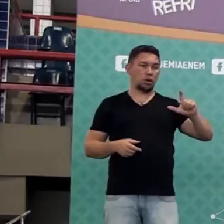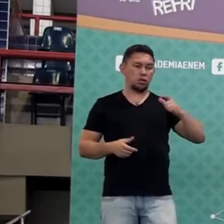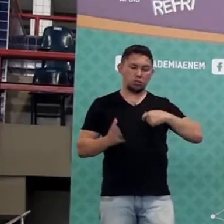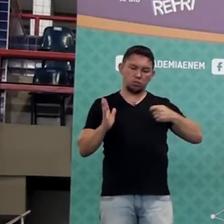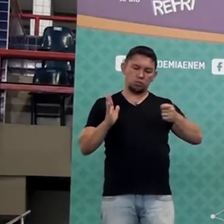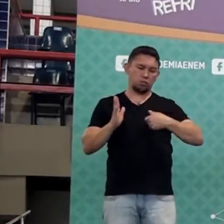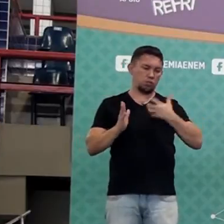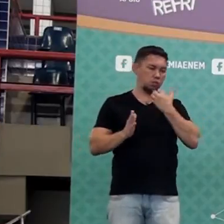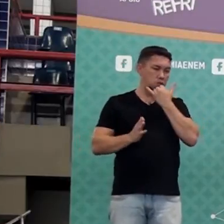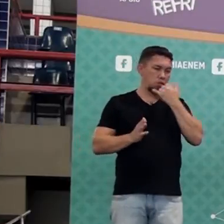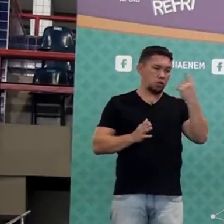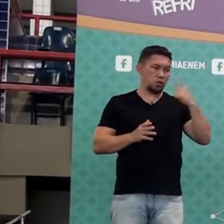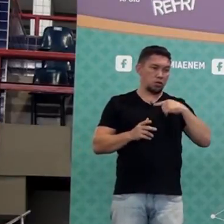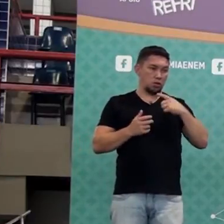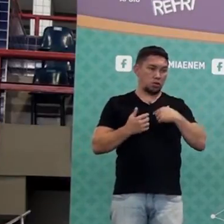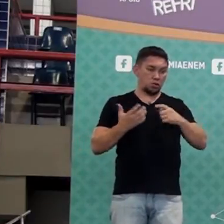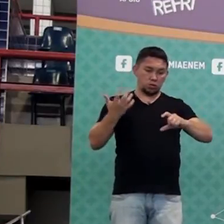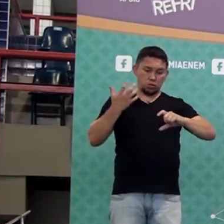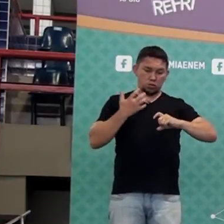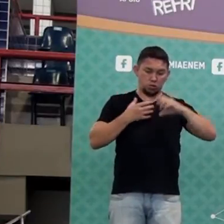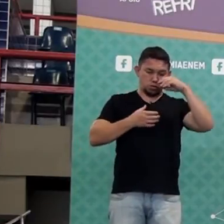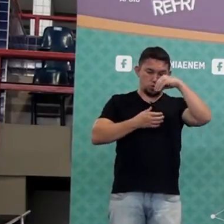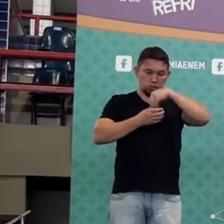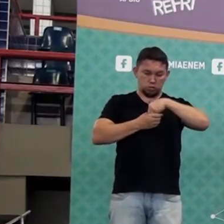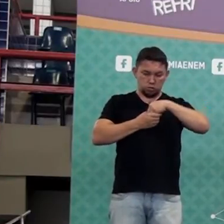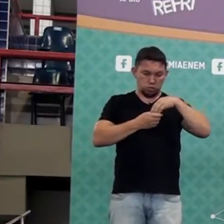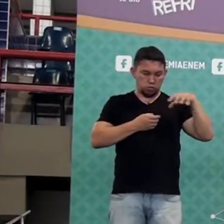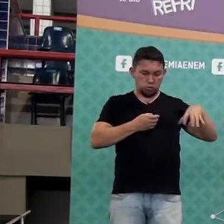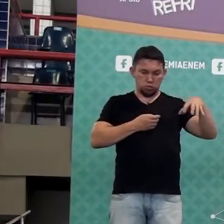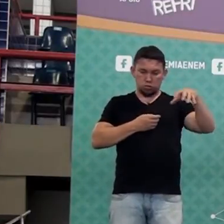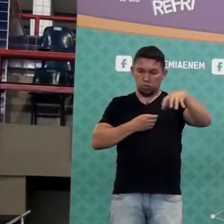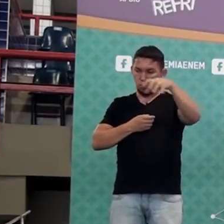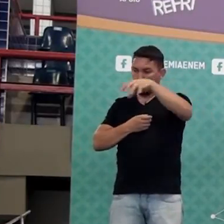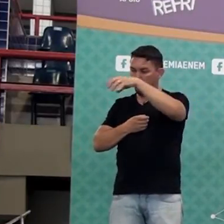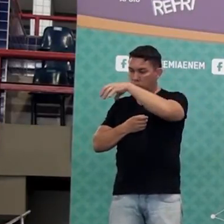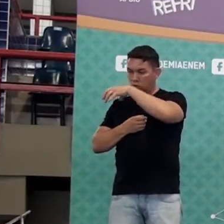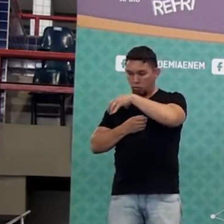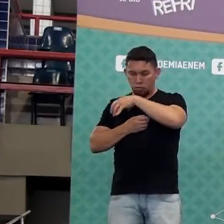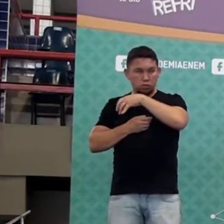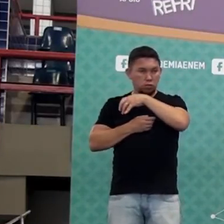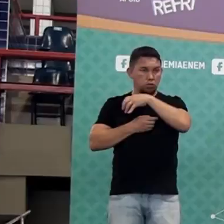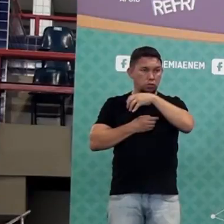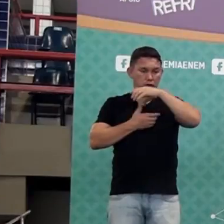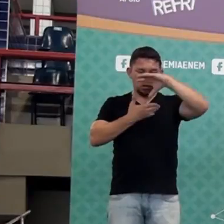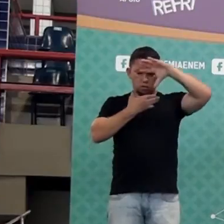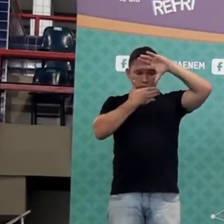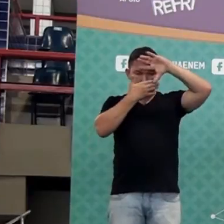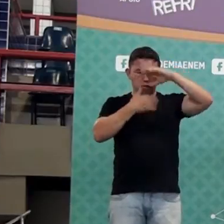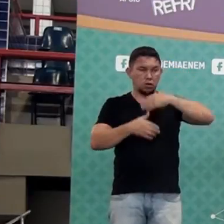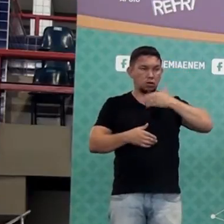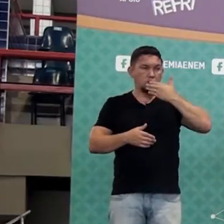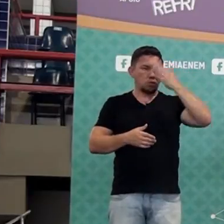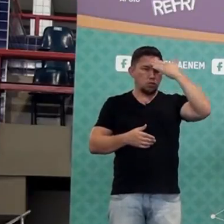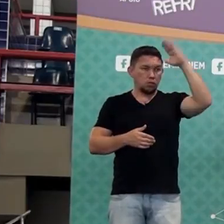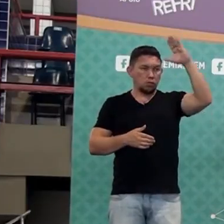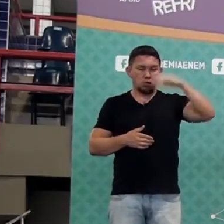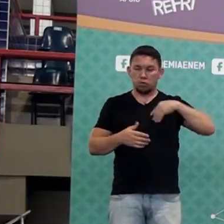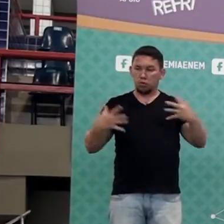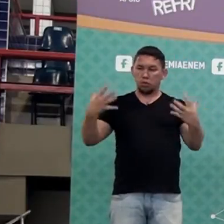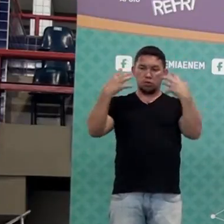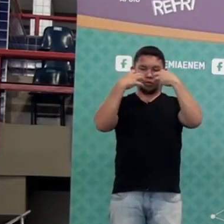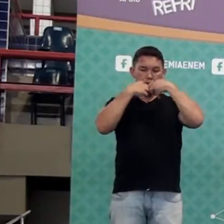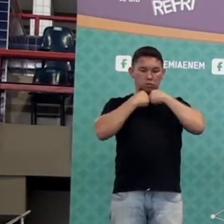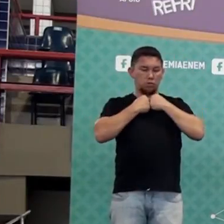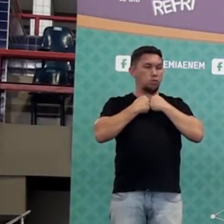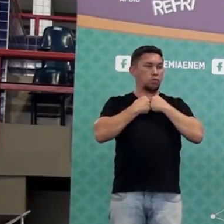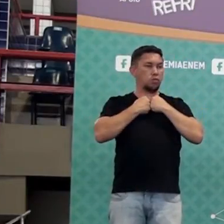ora, se eu não tiver força militar aqui no meio dos países muçulmanos, o Estado de Israel vai ser engolido pelos países